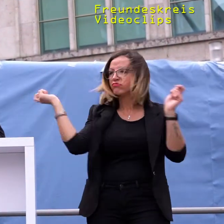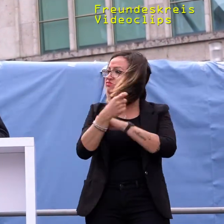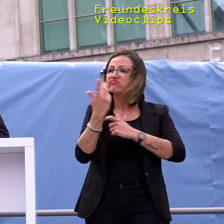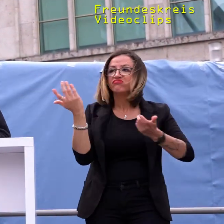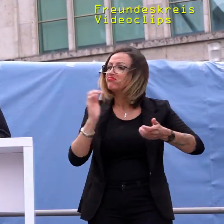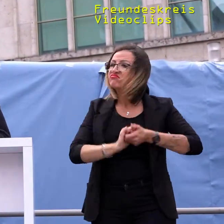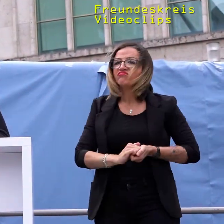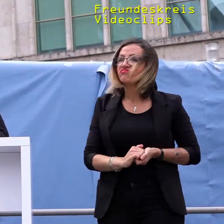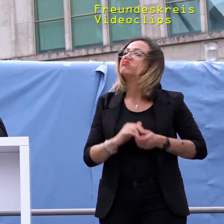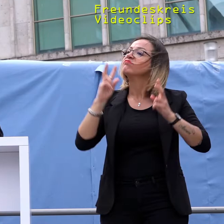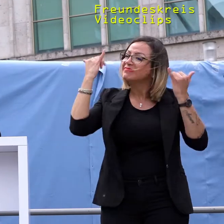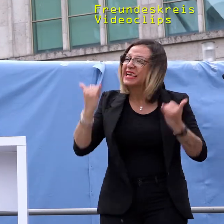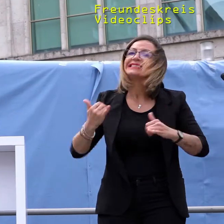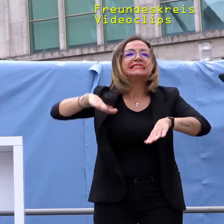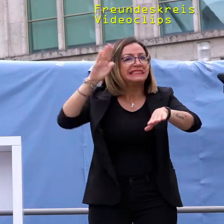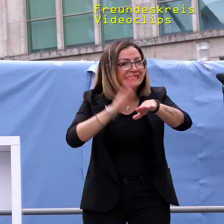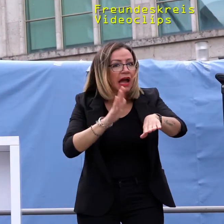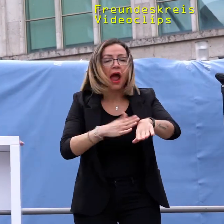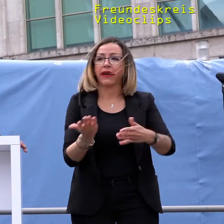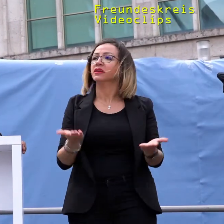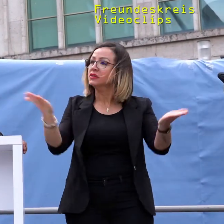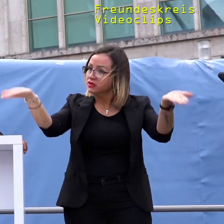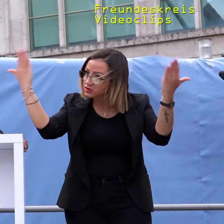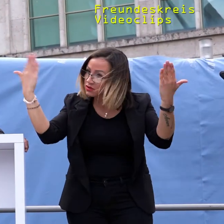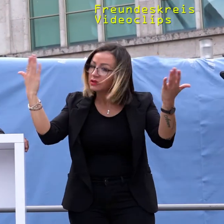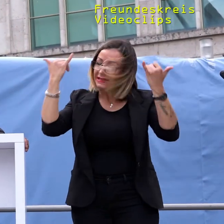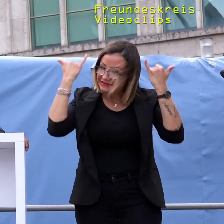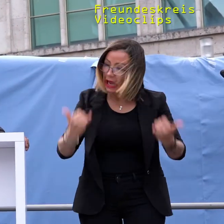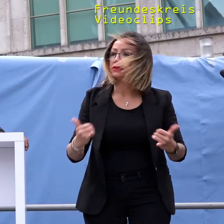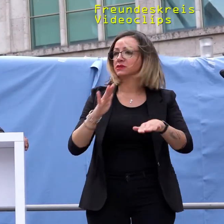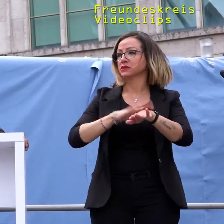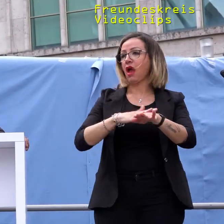Wird Zeit. Angie, wird Zeit.